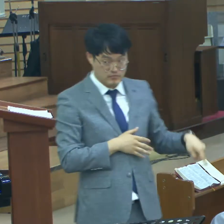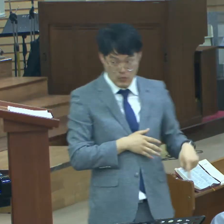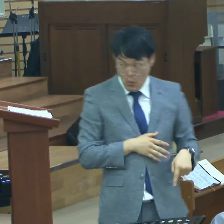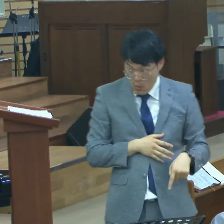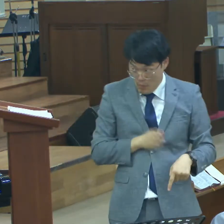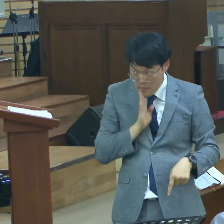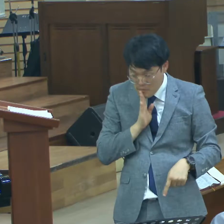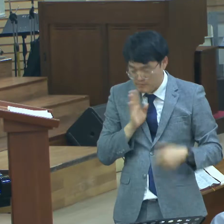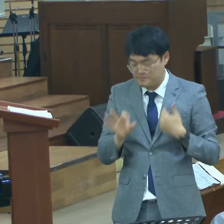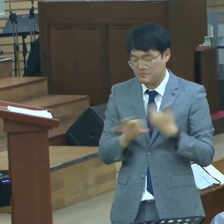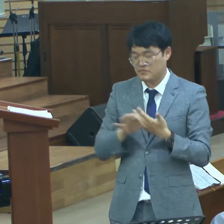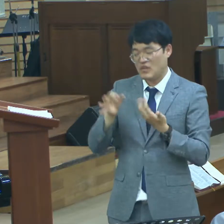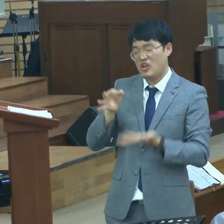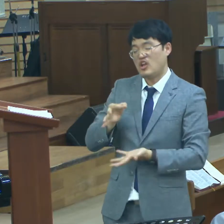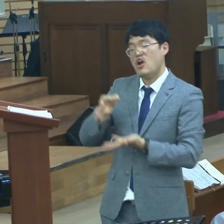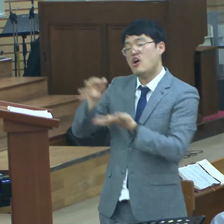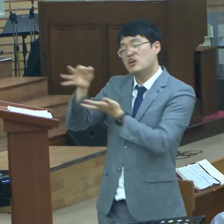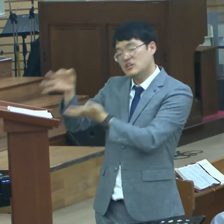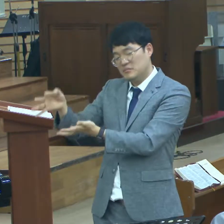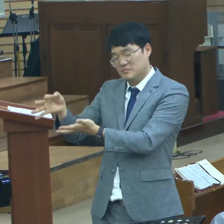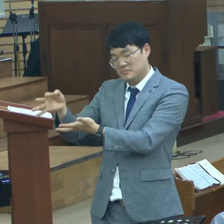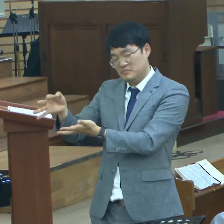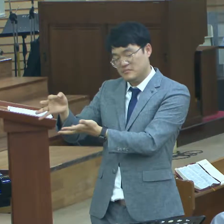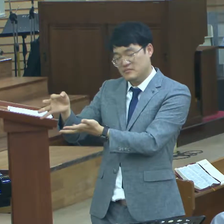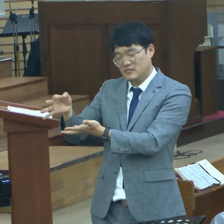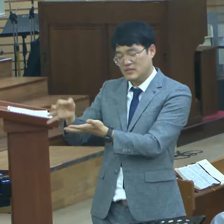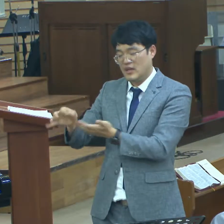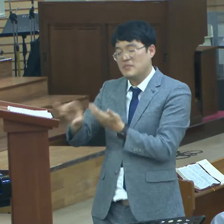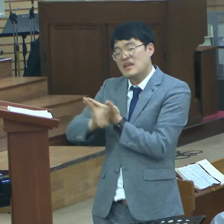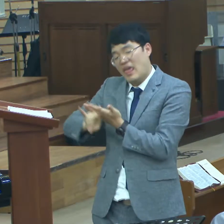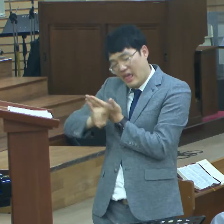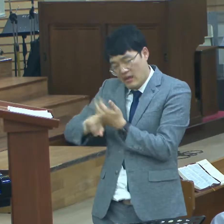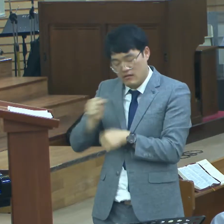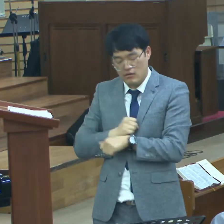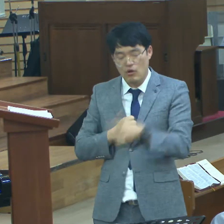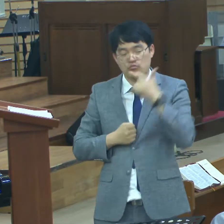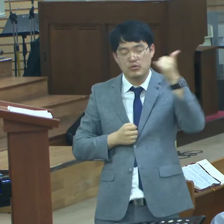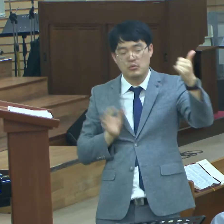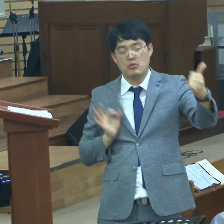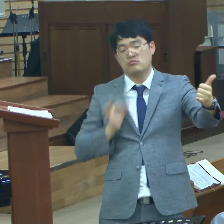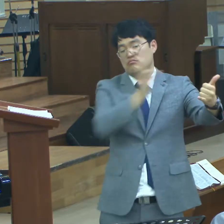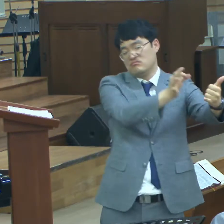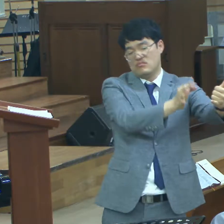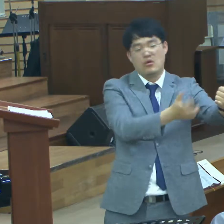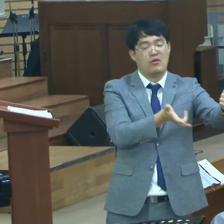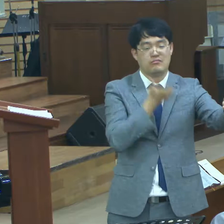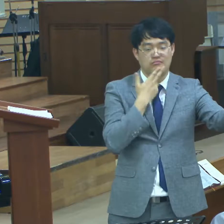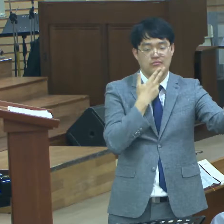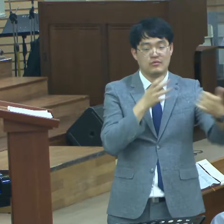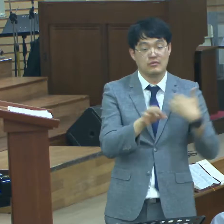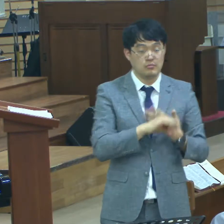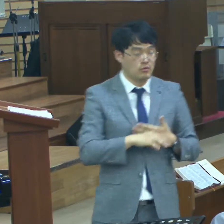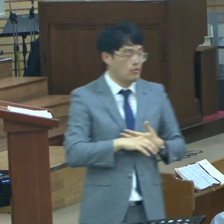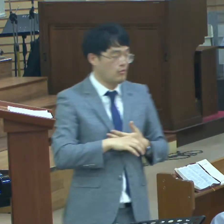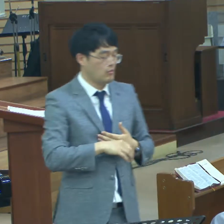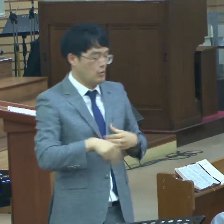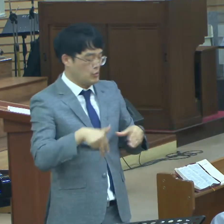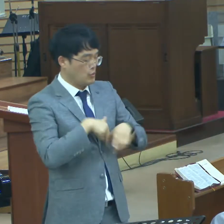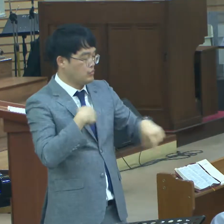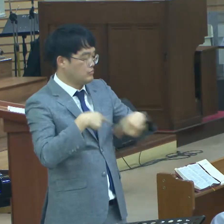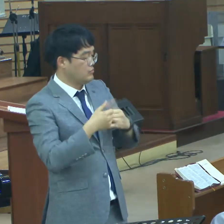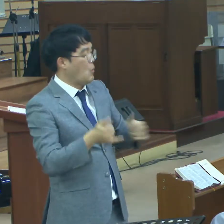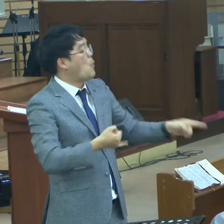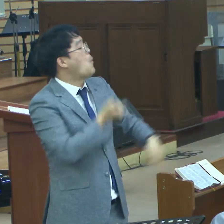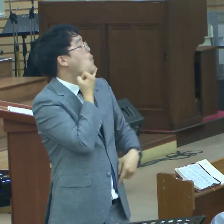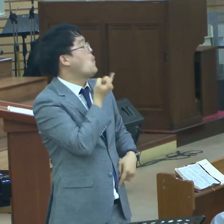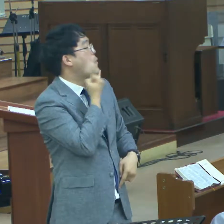부모님 생활비 안 보내는 거예요. 그런데 종교 지도자들이 괜찮다. 부모보다는 하나님이 중요하기